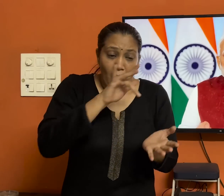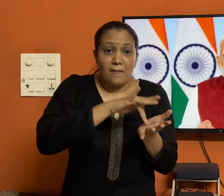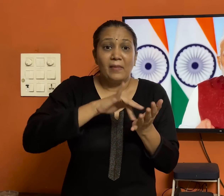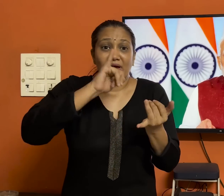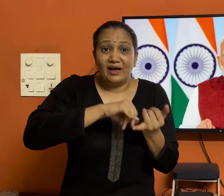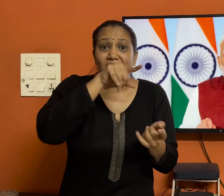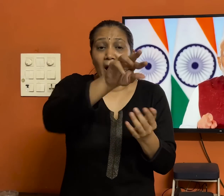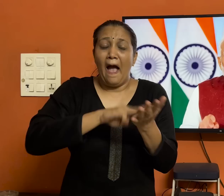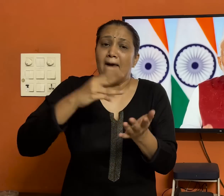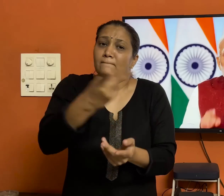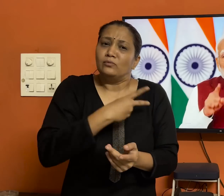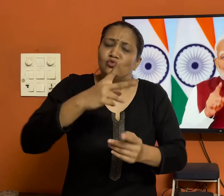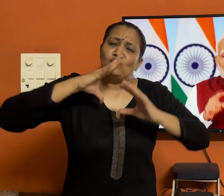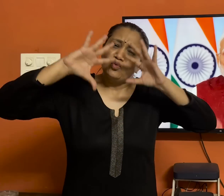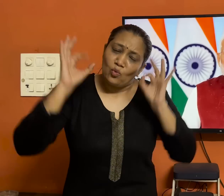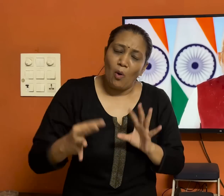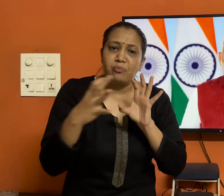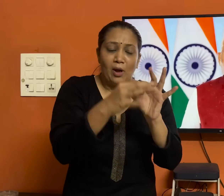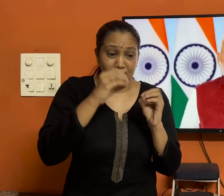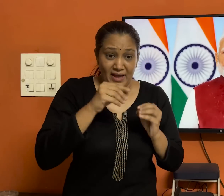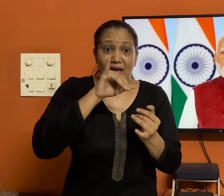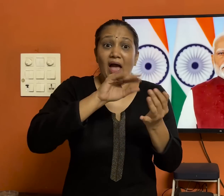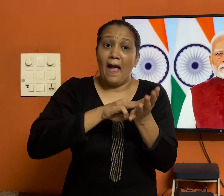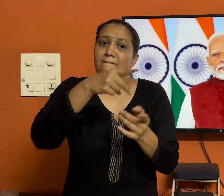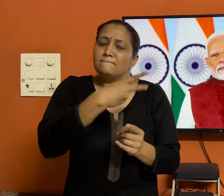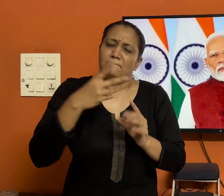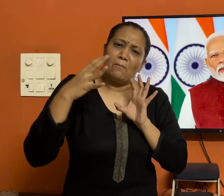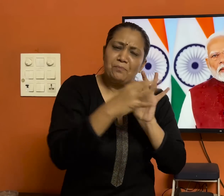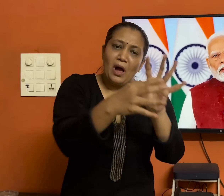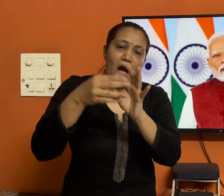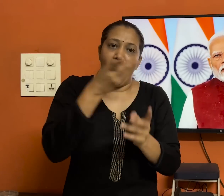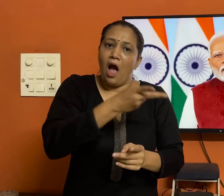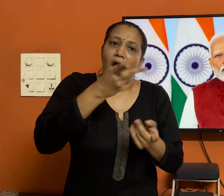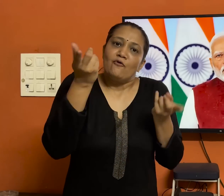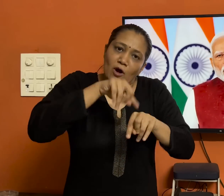आतंक के इन्हीं ठिकानों से जुड़ते रहेंगे।